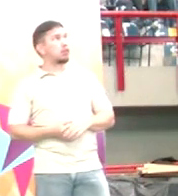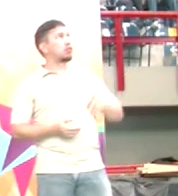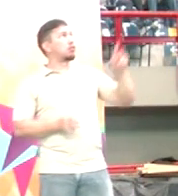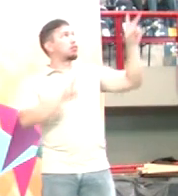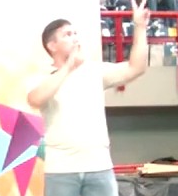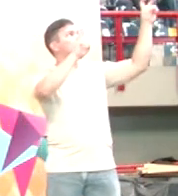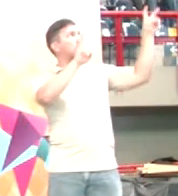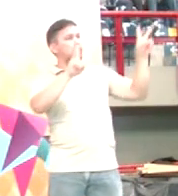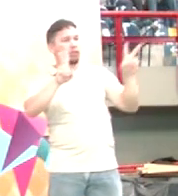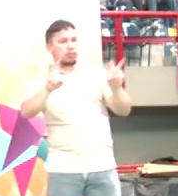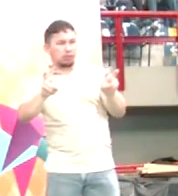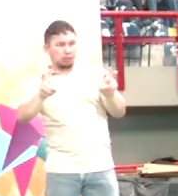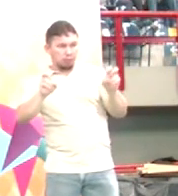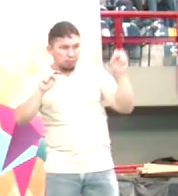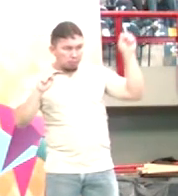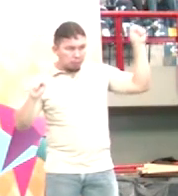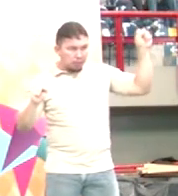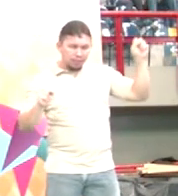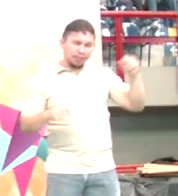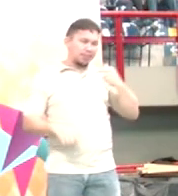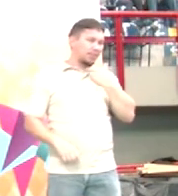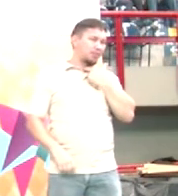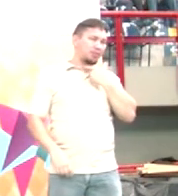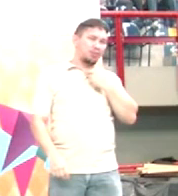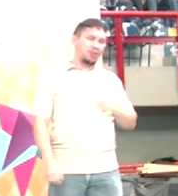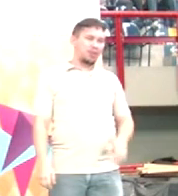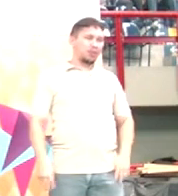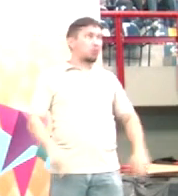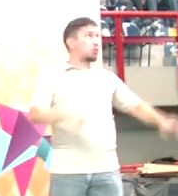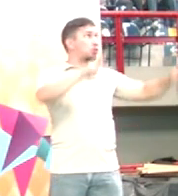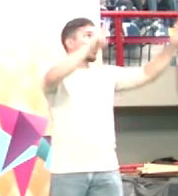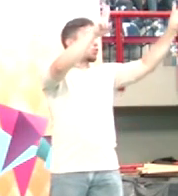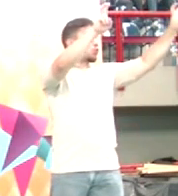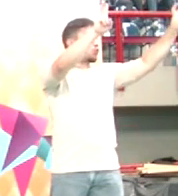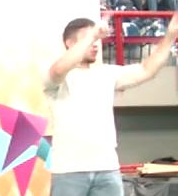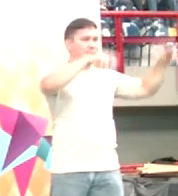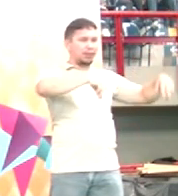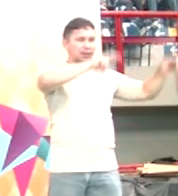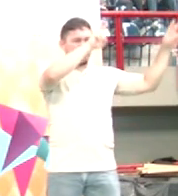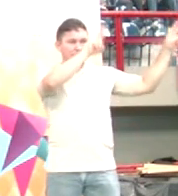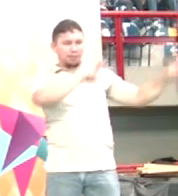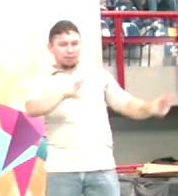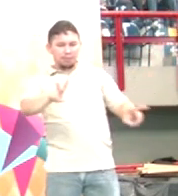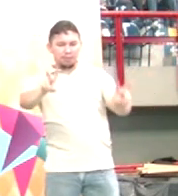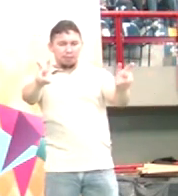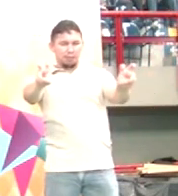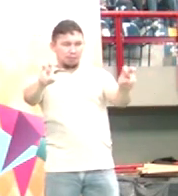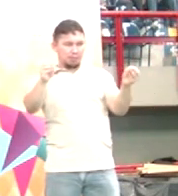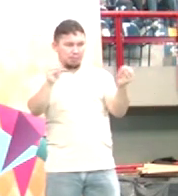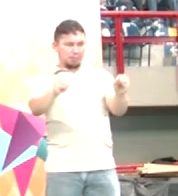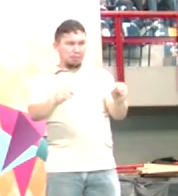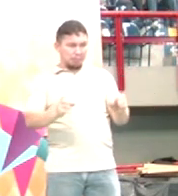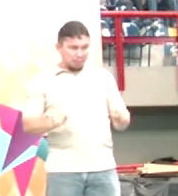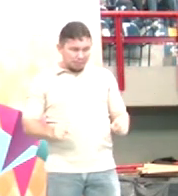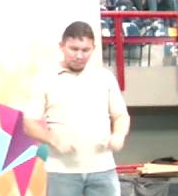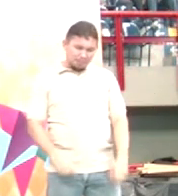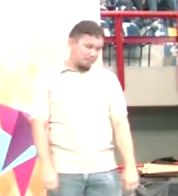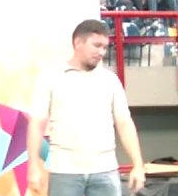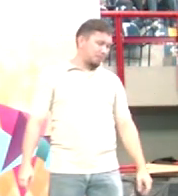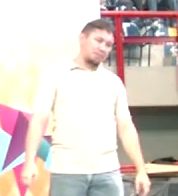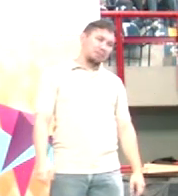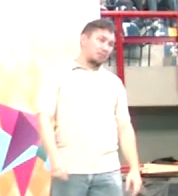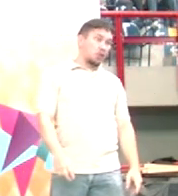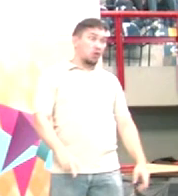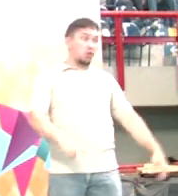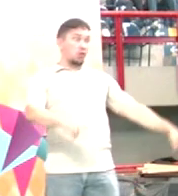mesmo tema da proposta de jeito nenhum. De jeito nenhum. Você não vai nem ser visto como título.